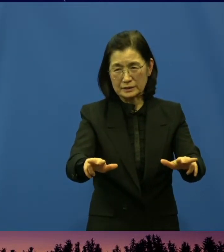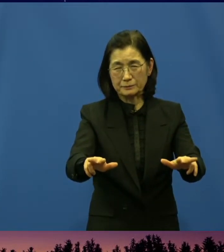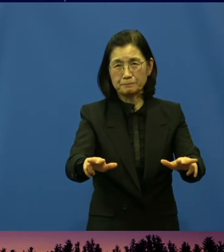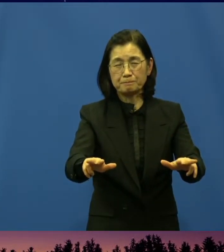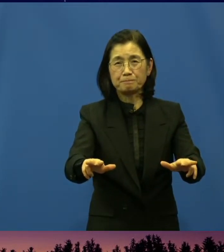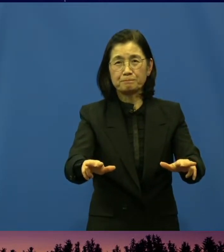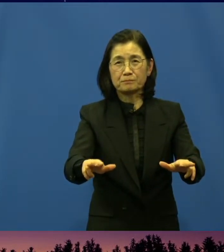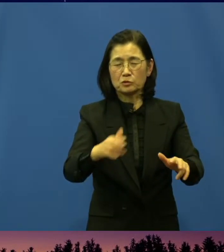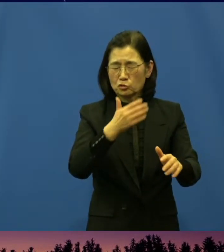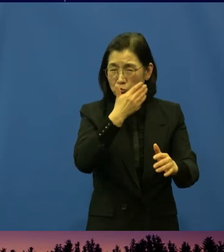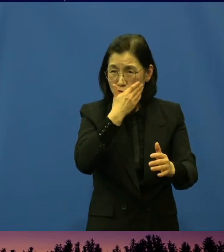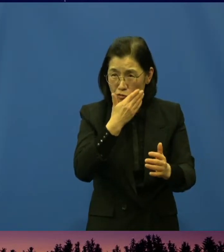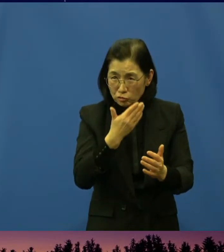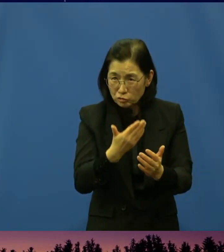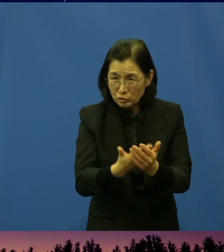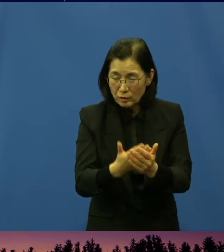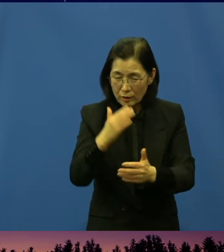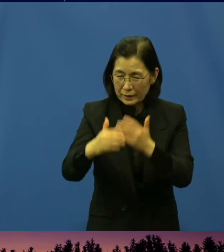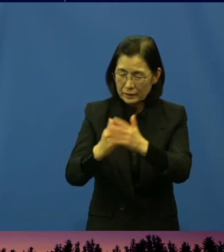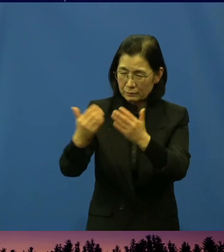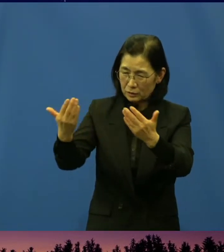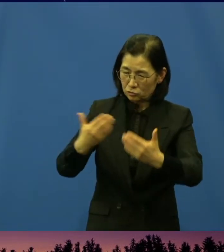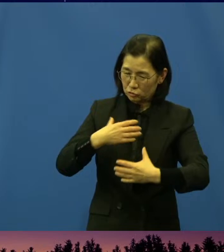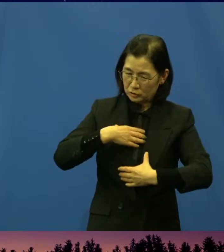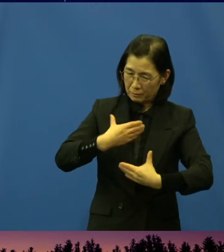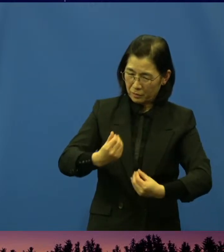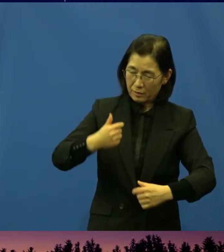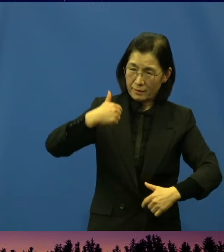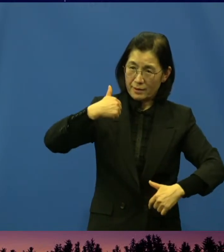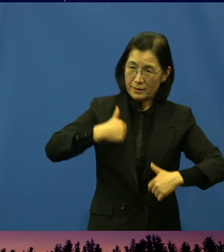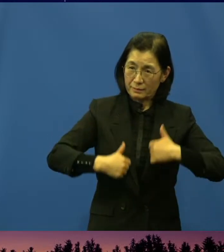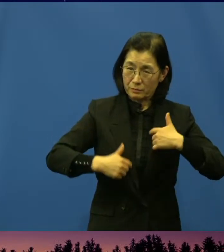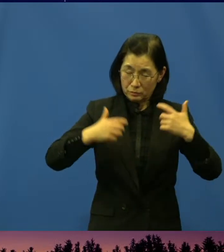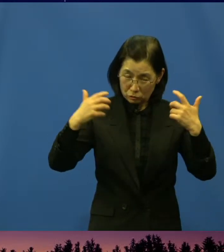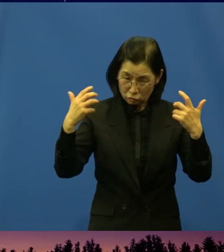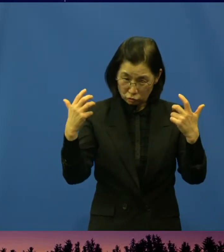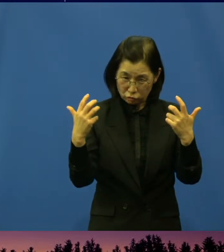주시는 평강과 기쁨을 충만하게 채우고